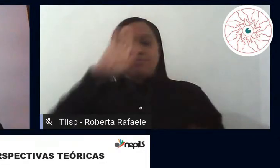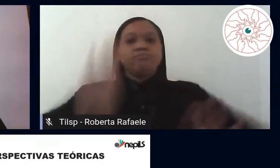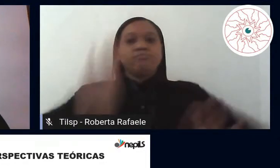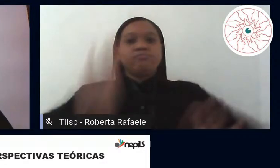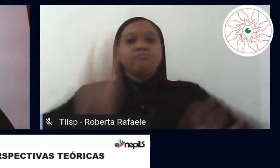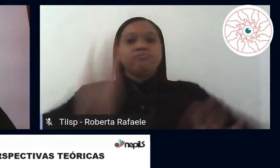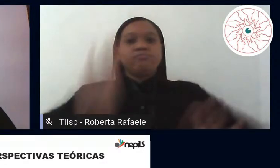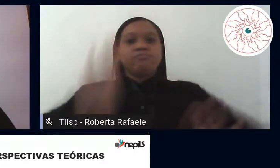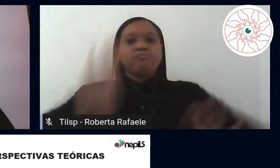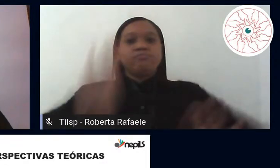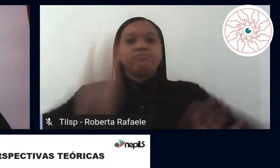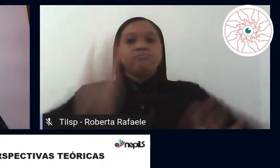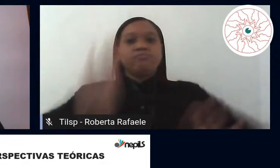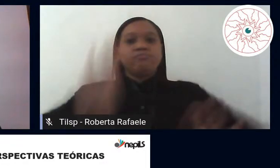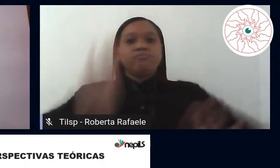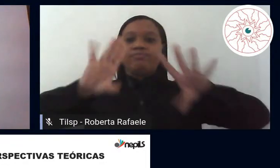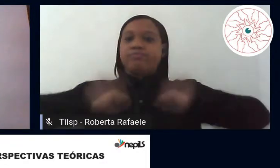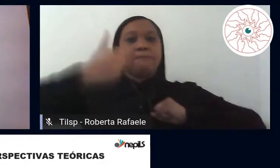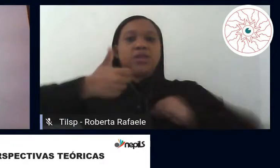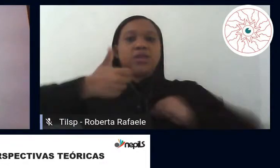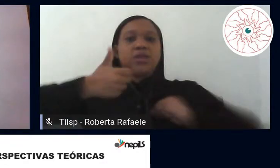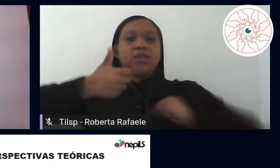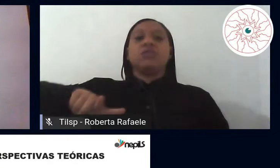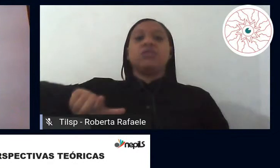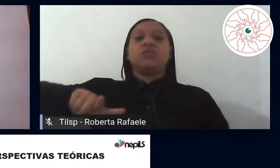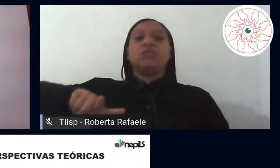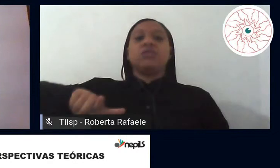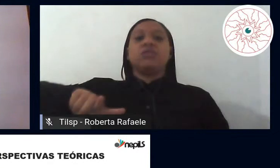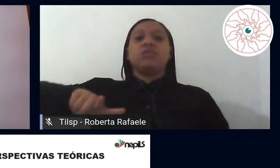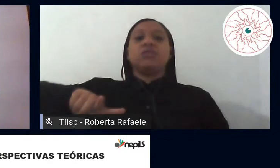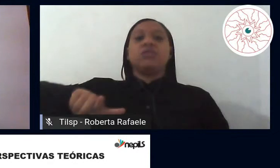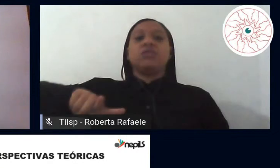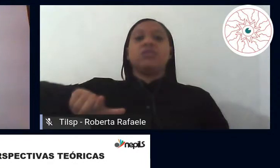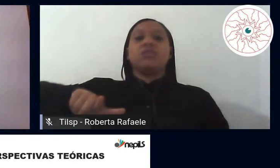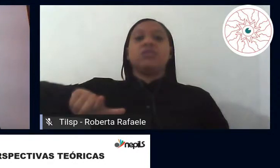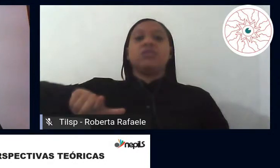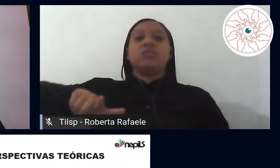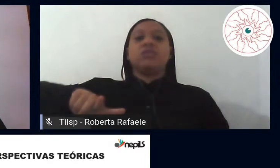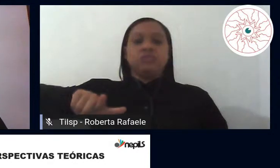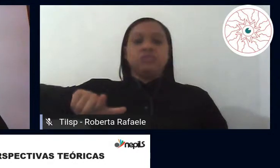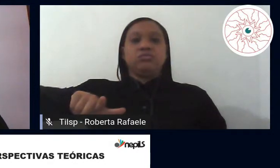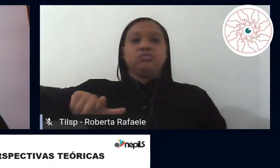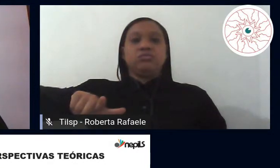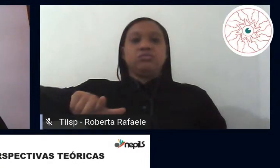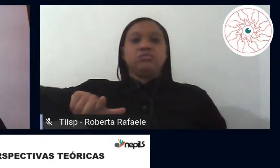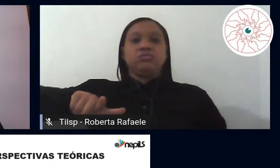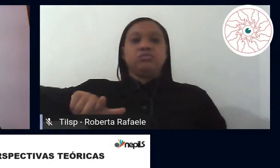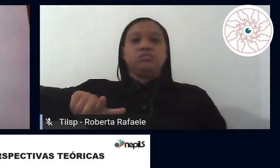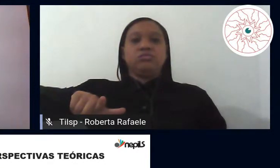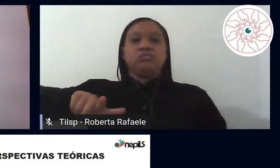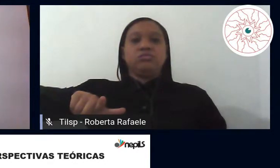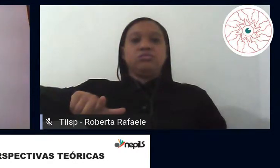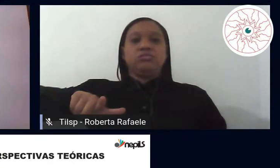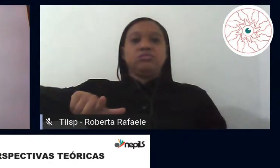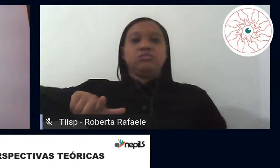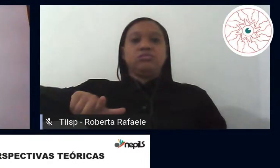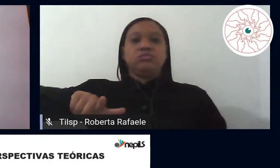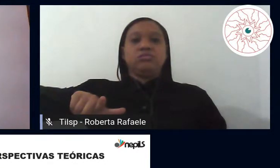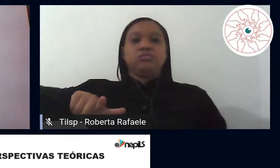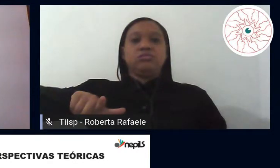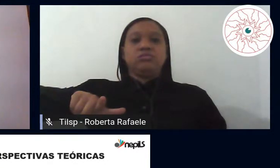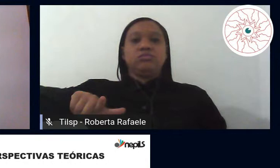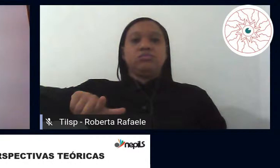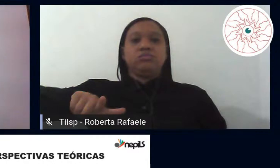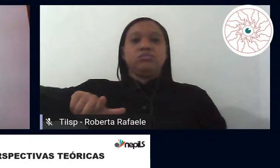ele possa se apropriar de sua segunda língua, ele precisa ter como base a sua primeira língua, que é a